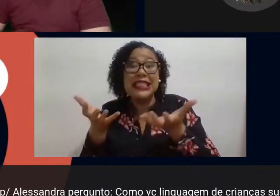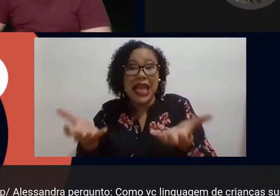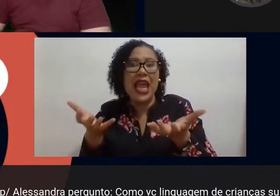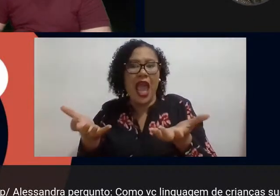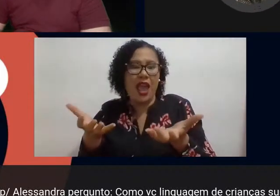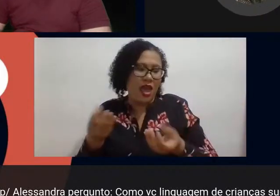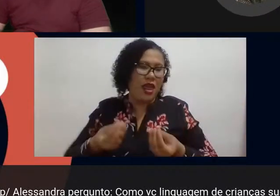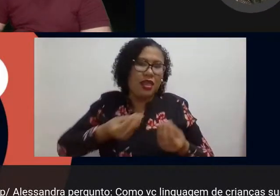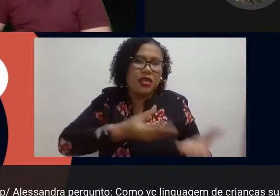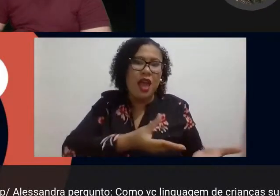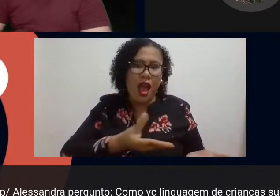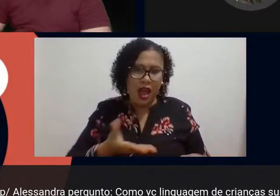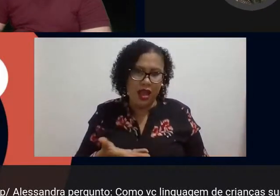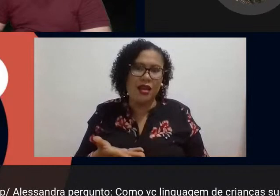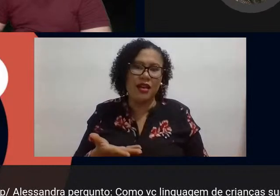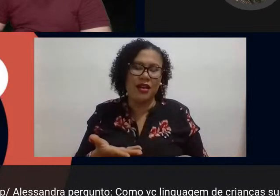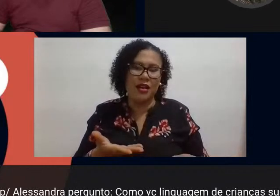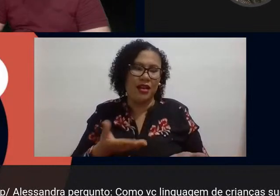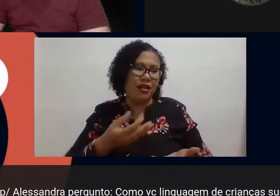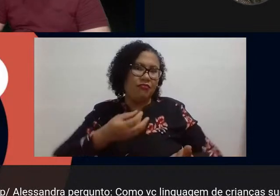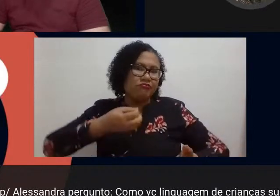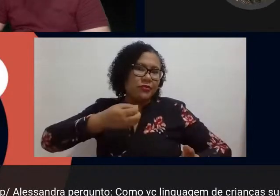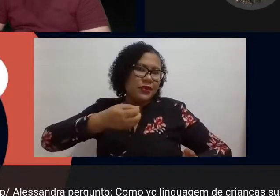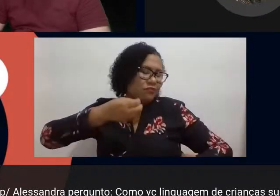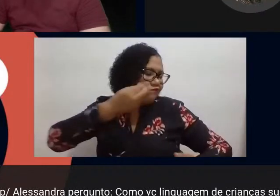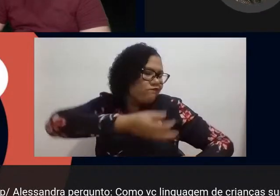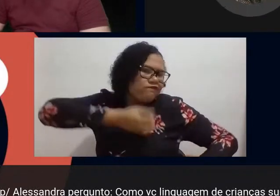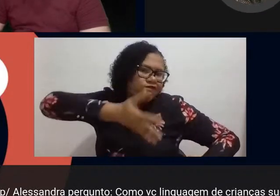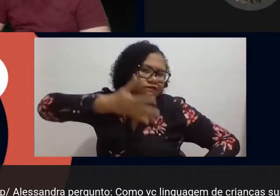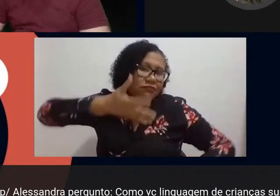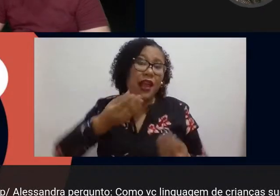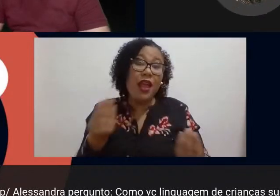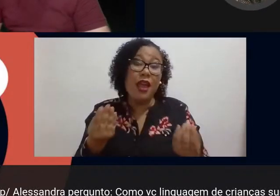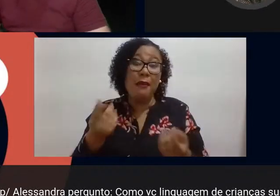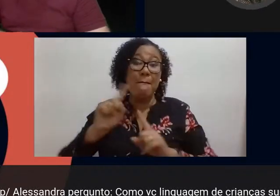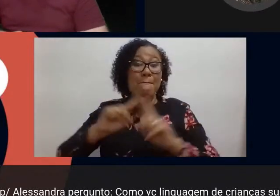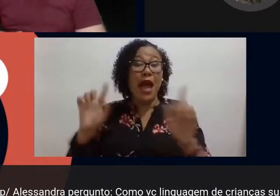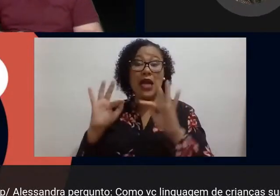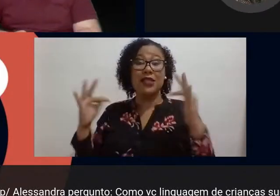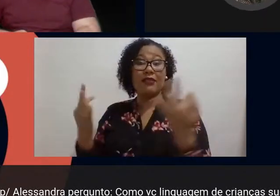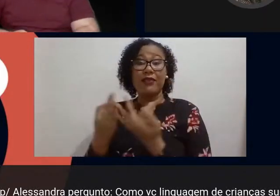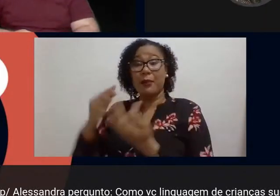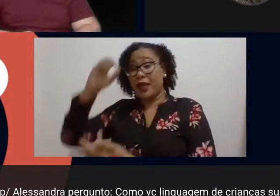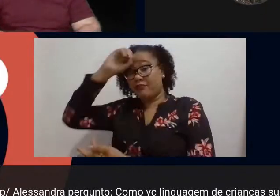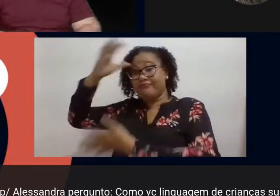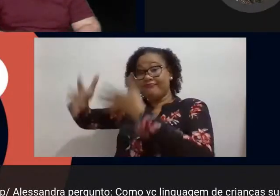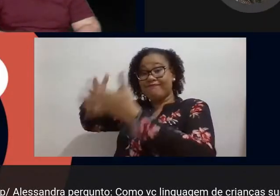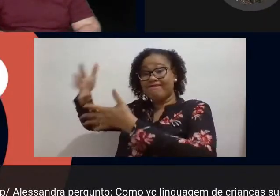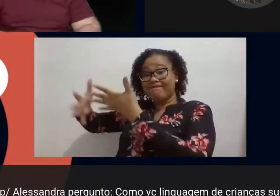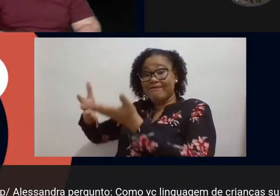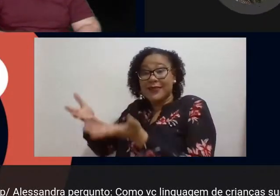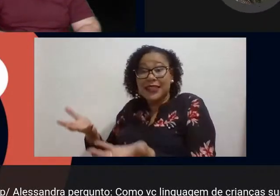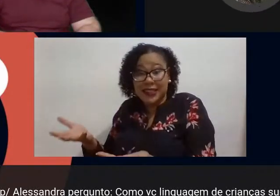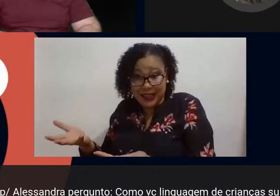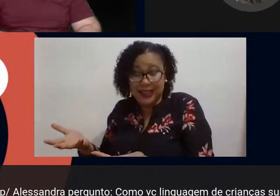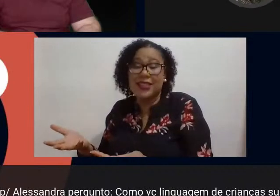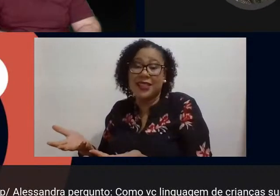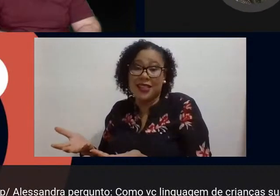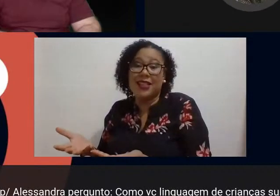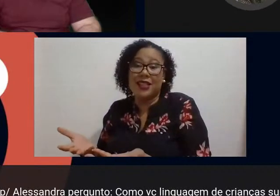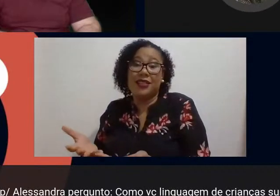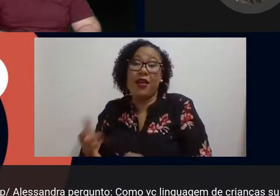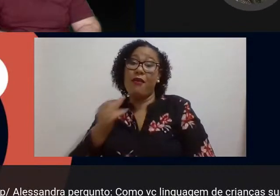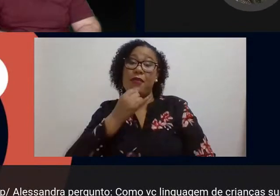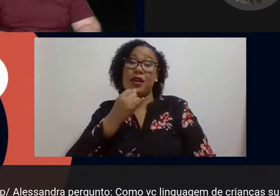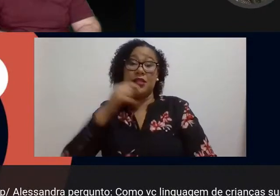ter este atendimento? E muitos não têm essa informação. Então, eles querem ofertar um ensino de qualidade, mas onde? Se a família